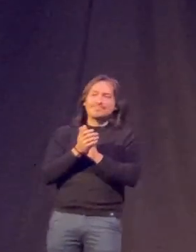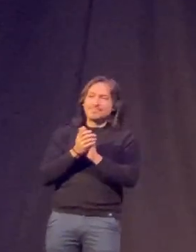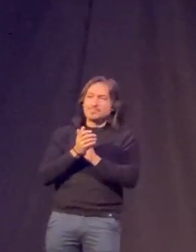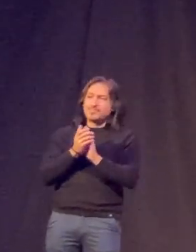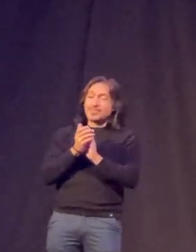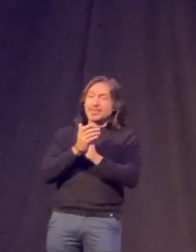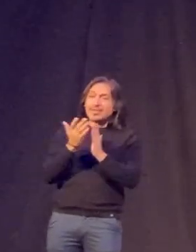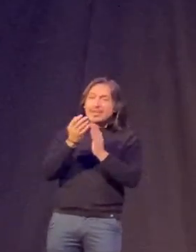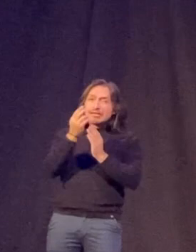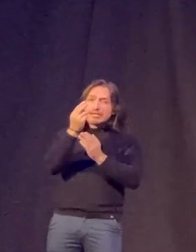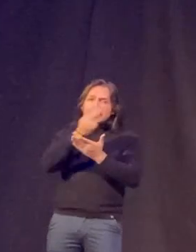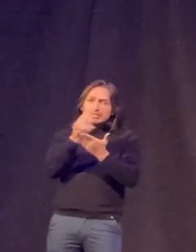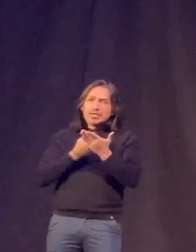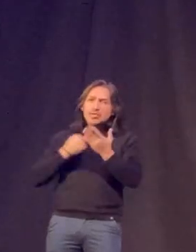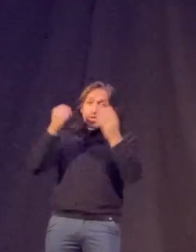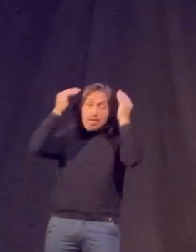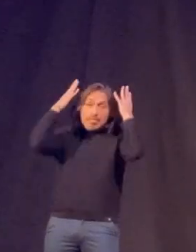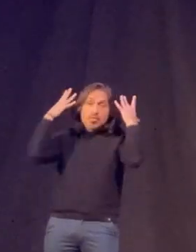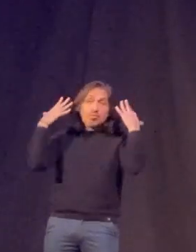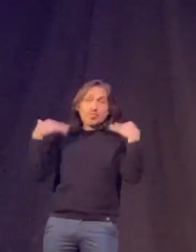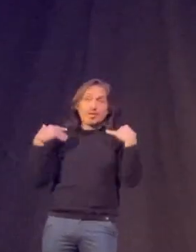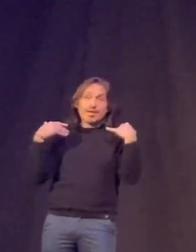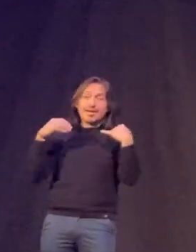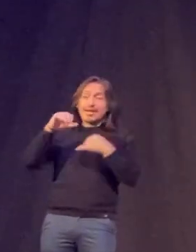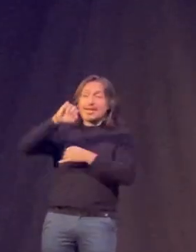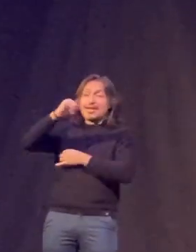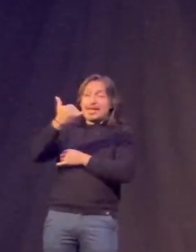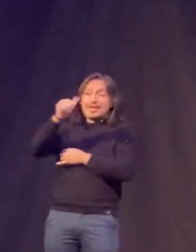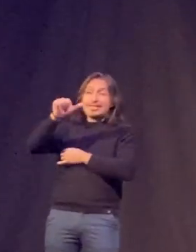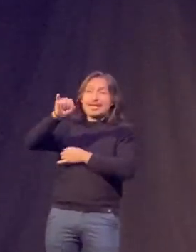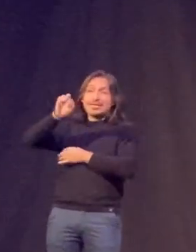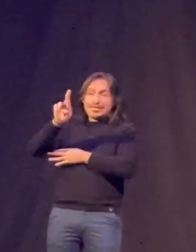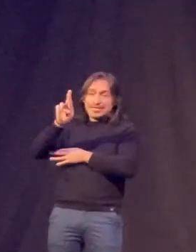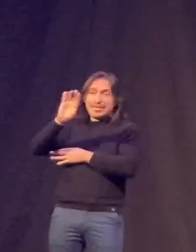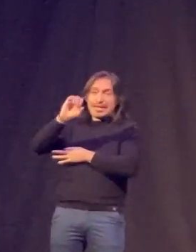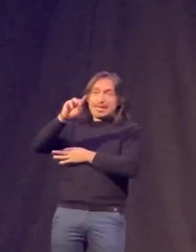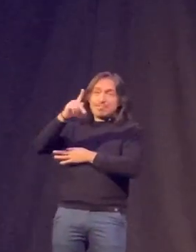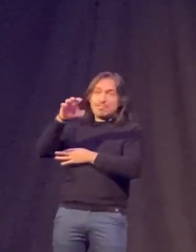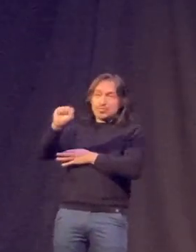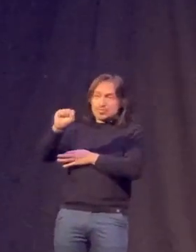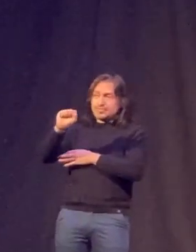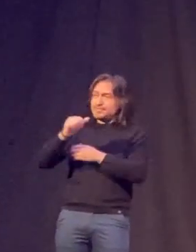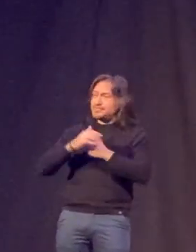En el diseño de peluquería se encuentra Jair Campos.